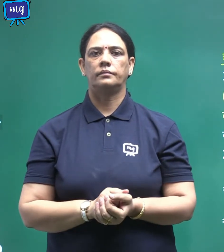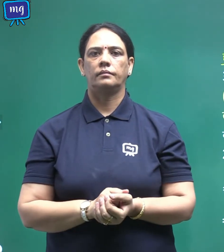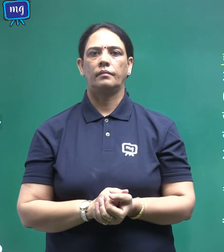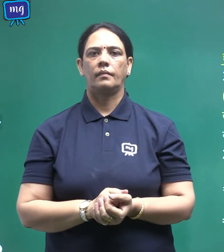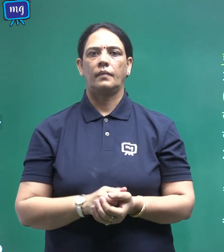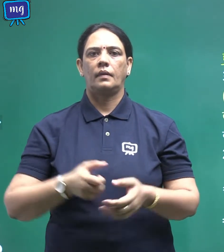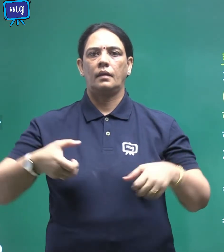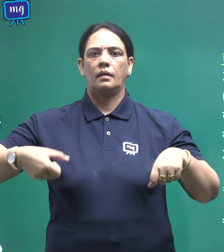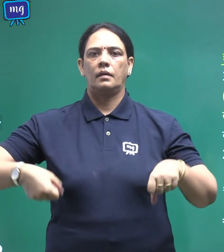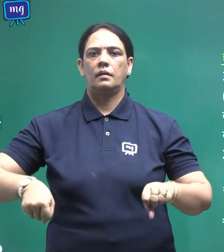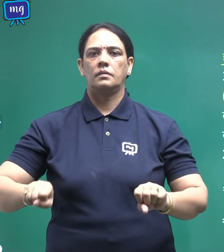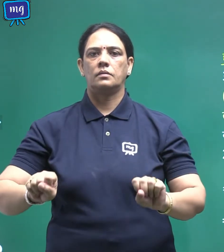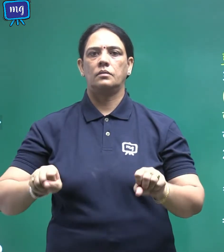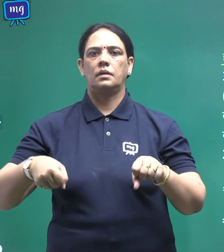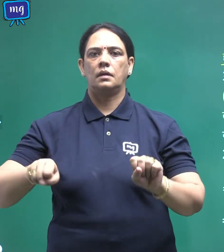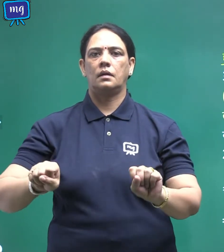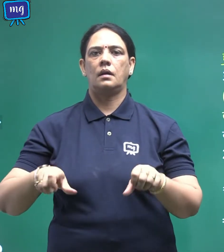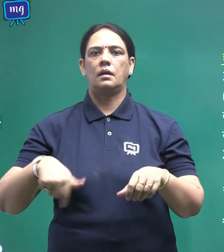स्कूटर का